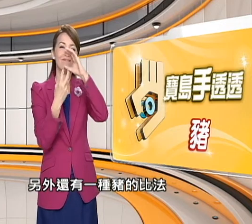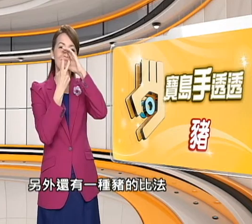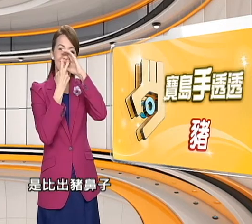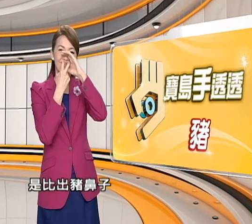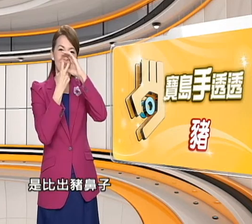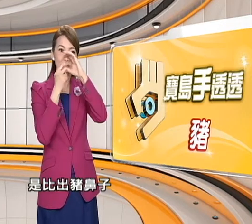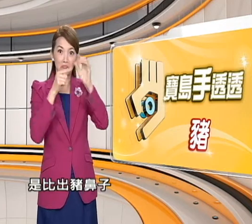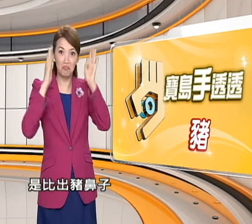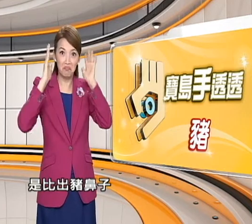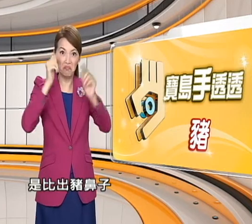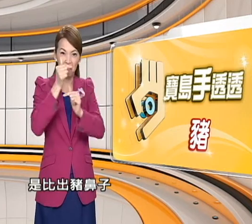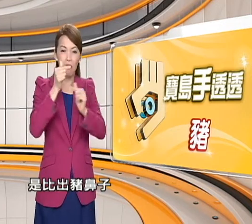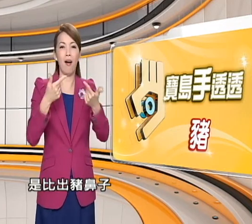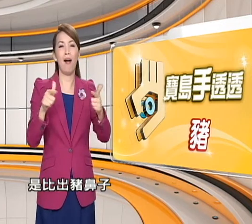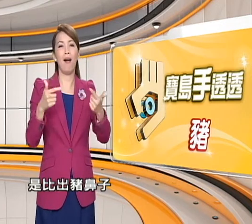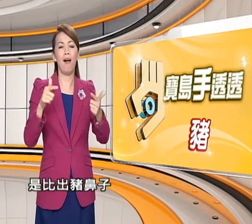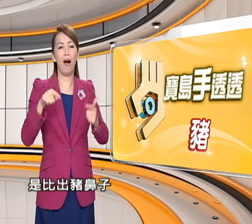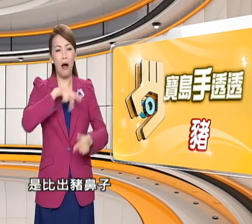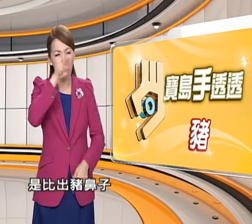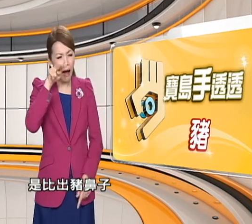法是比出猪鼻子，不是